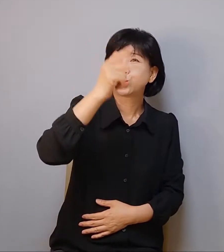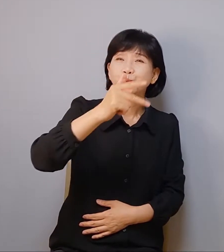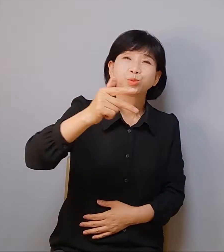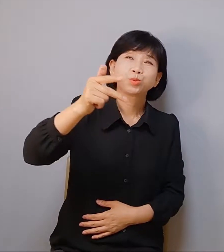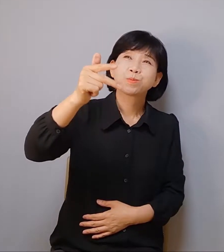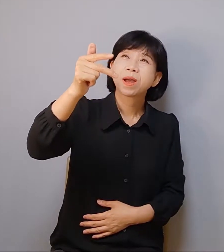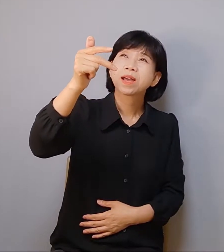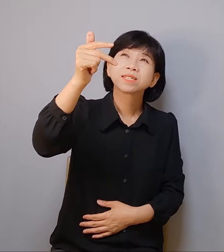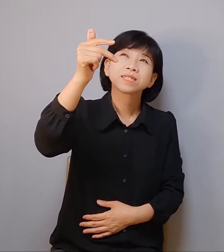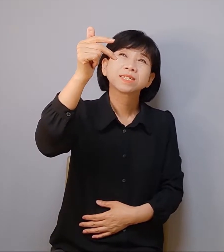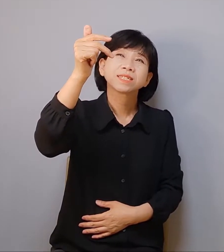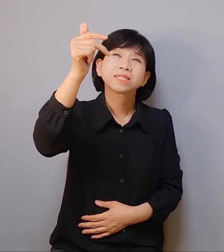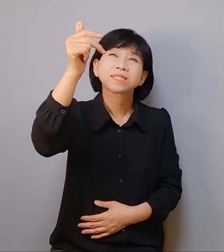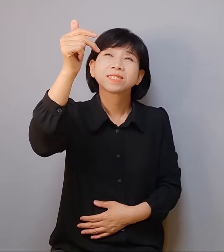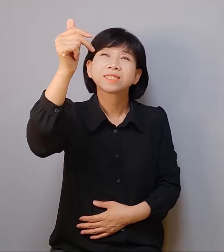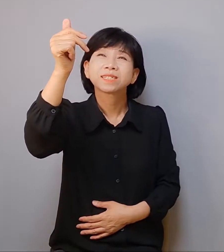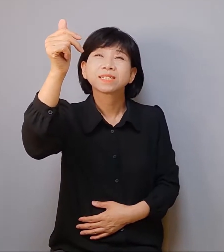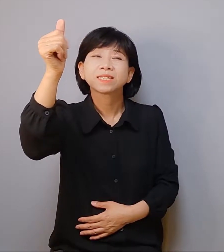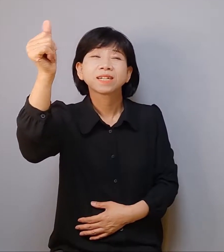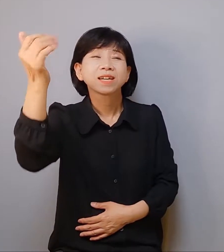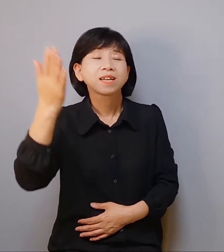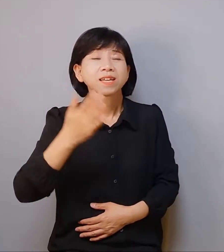오직 주만이